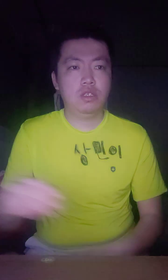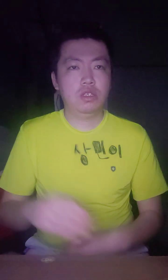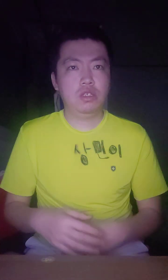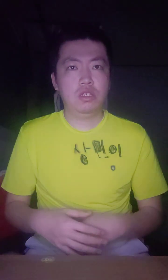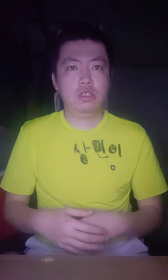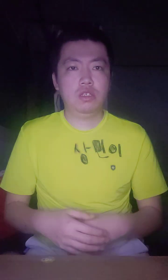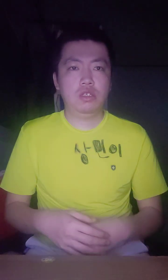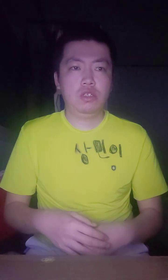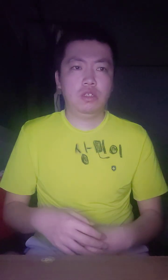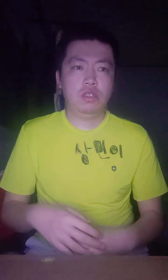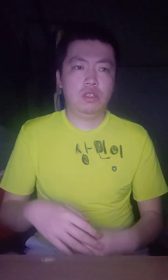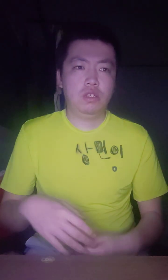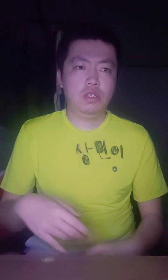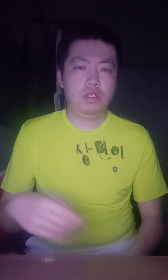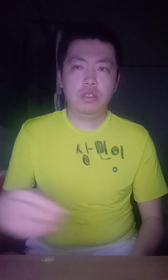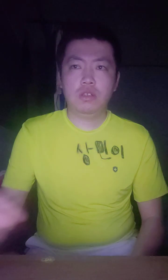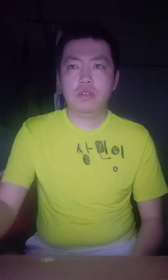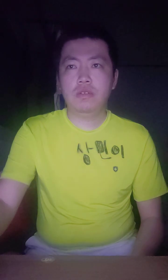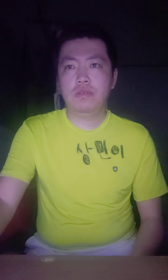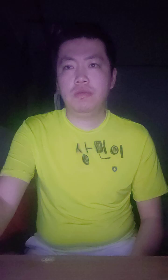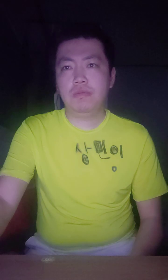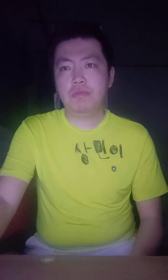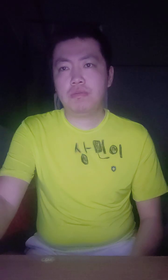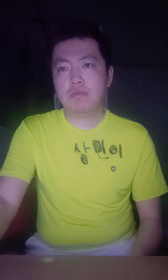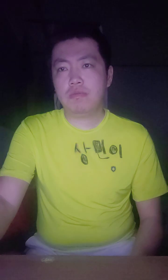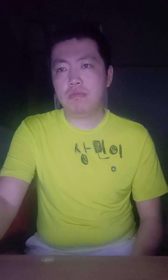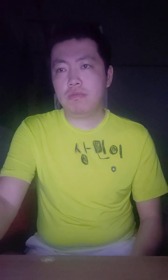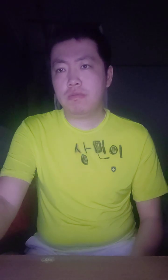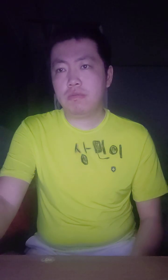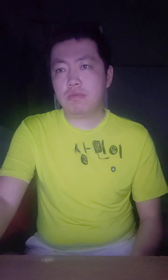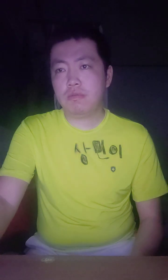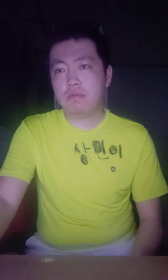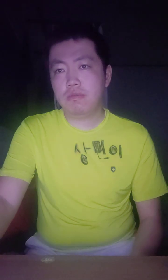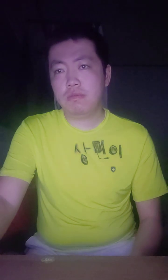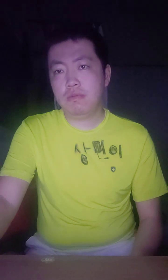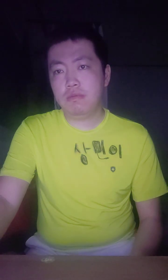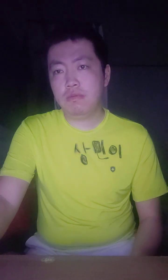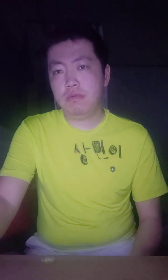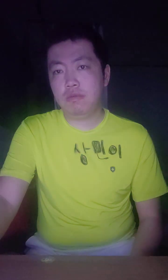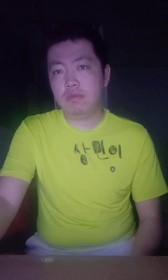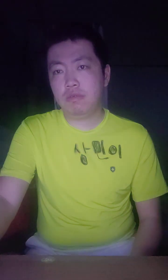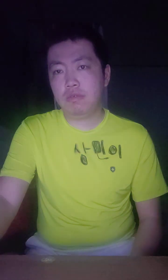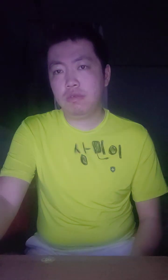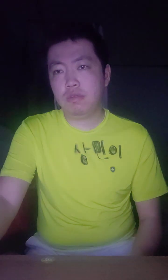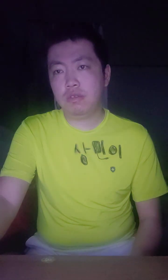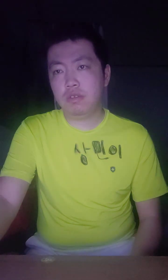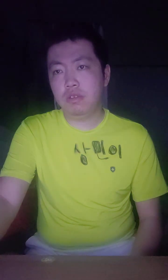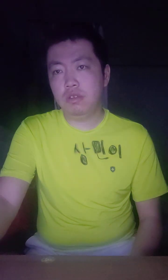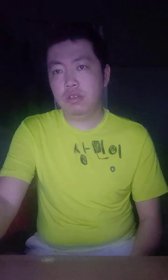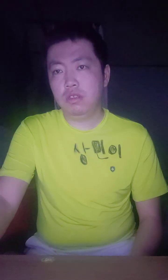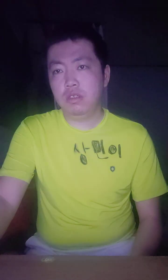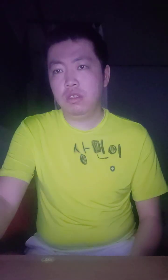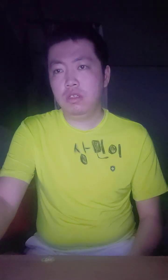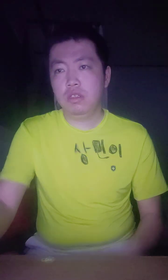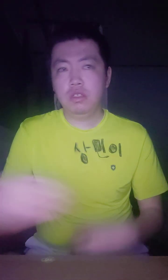제발 간판 없는 베개 한 번만이라도 써봐주세요. 정말. 베개 안에 국내 최초로 알파카. 이번과